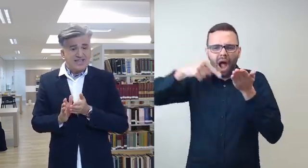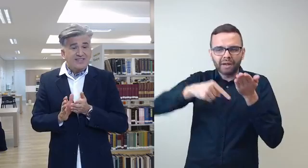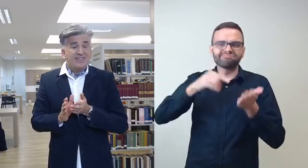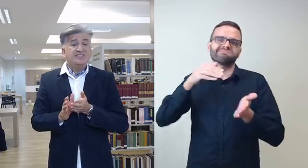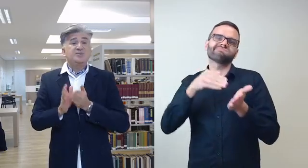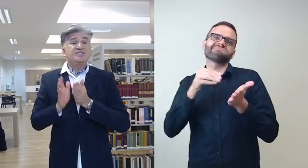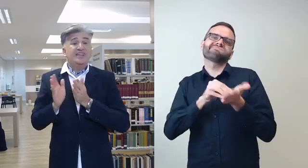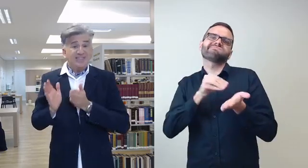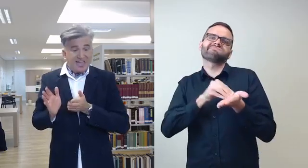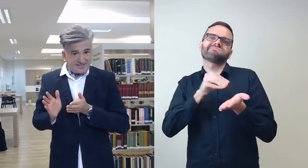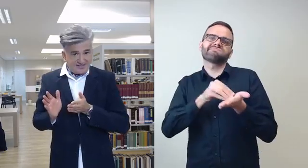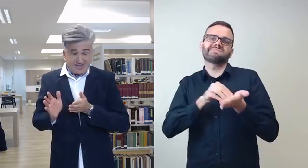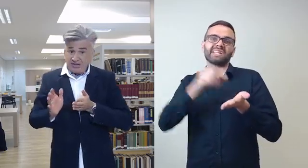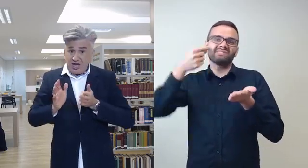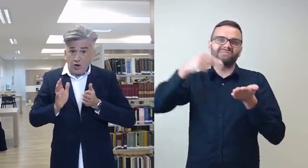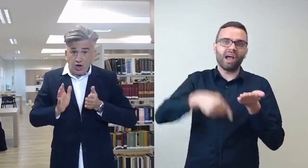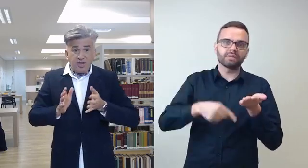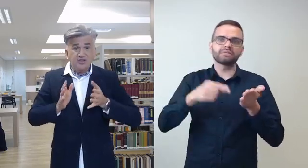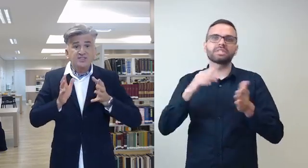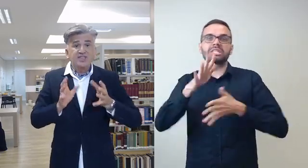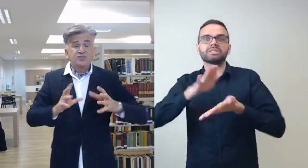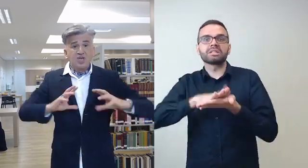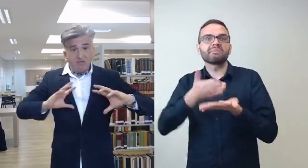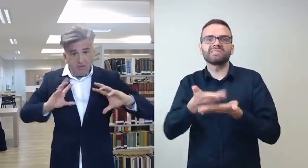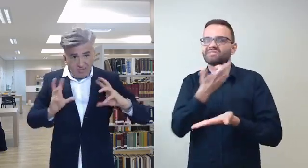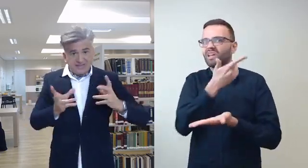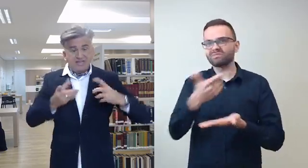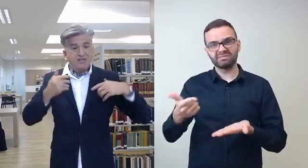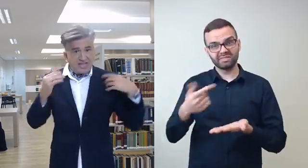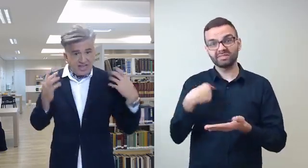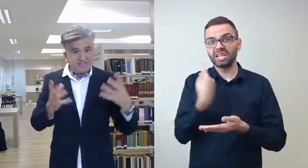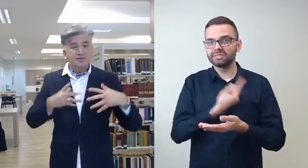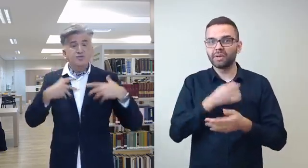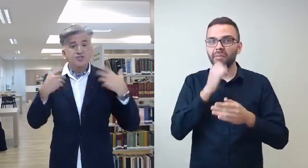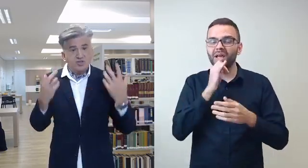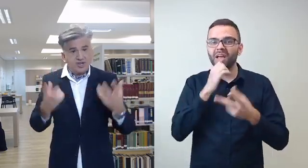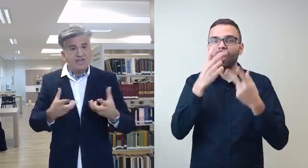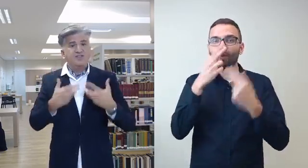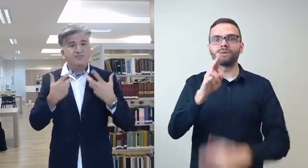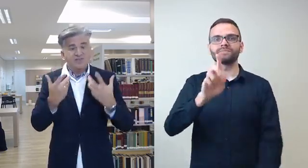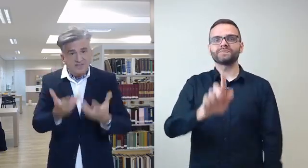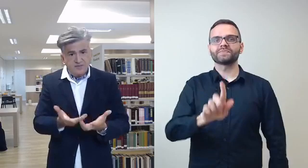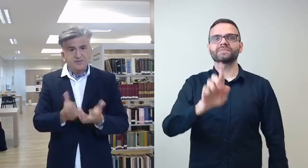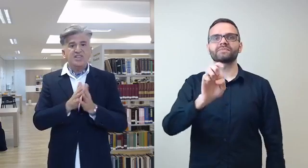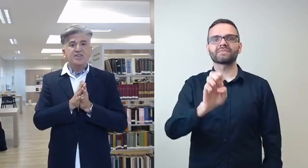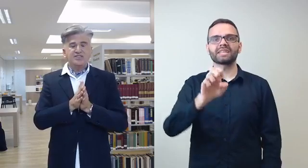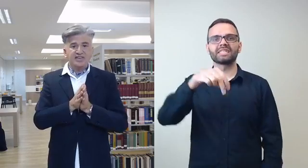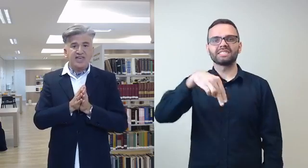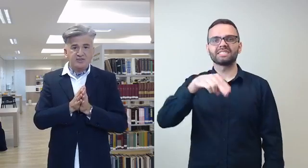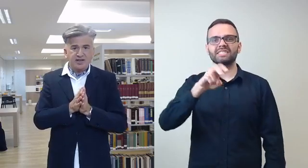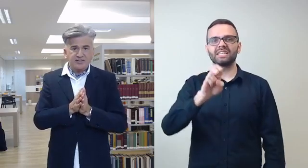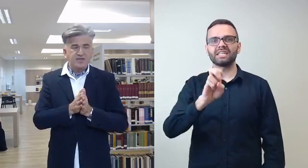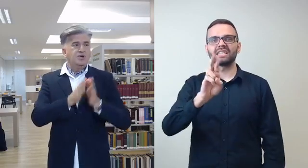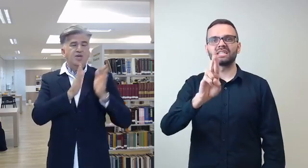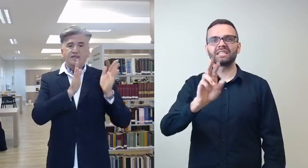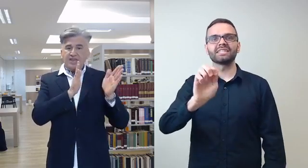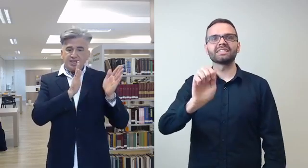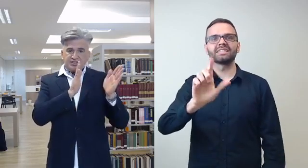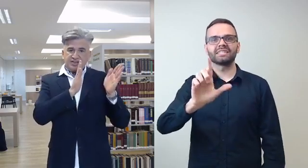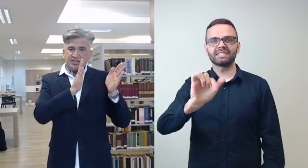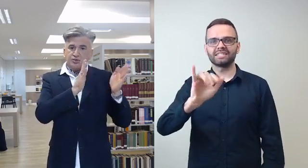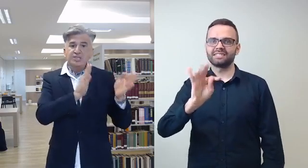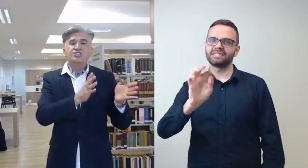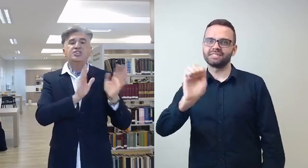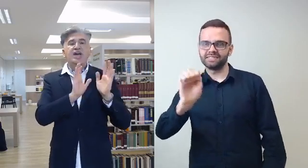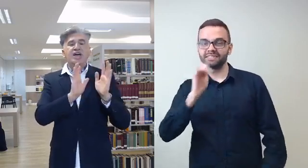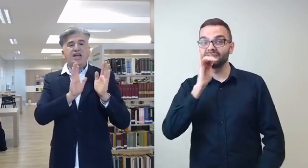especialistas das especialidades, tanto que agora nós estamos fomentando a criação dos dicionários específicos de língua de sinais do Brasil, de língua de